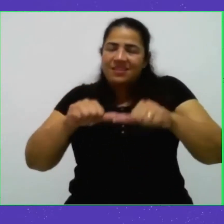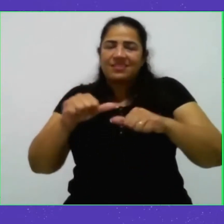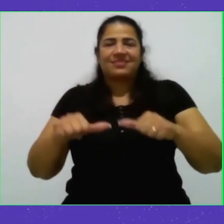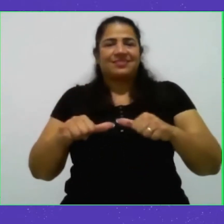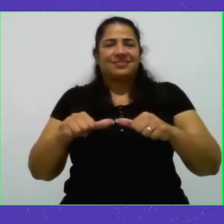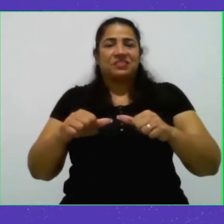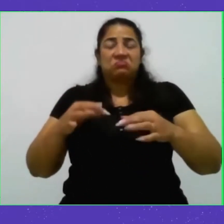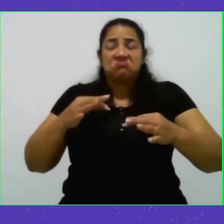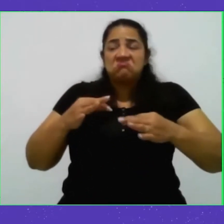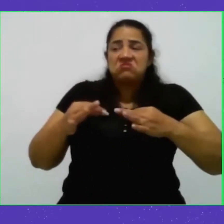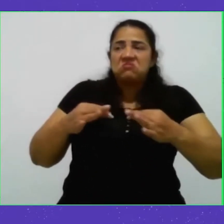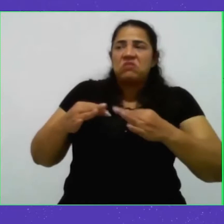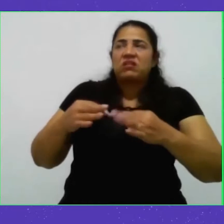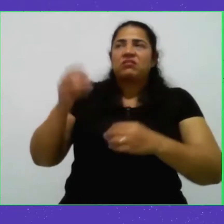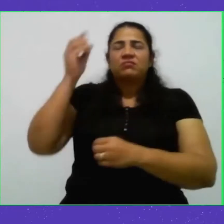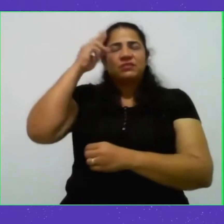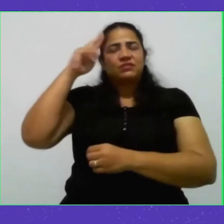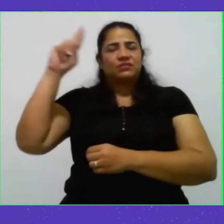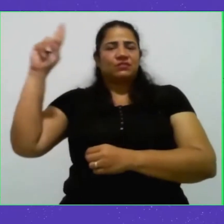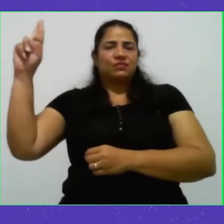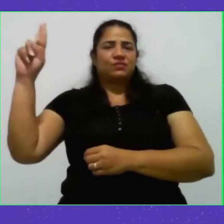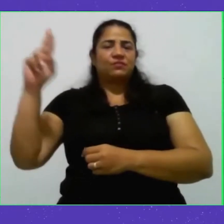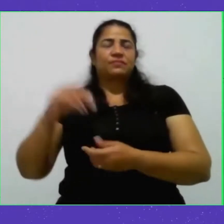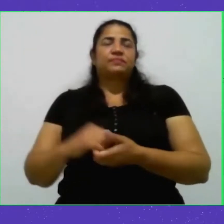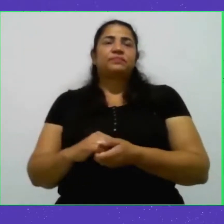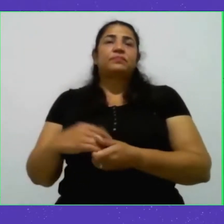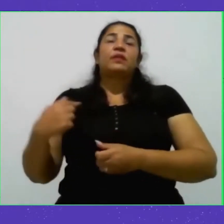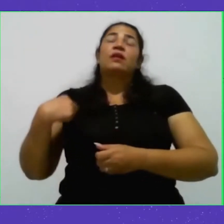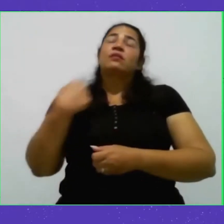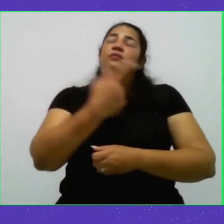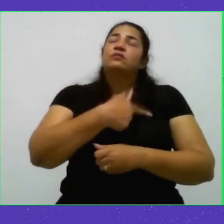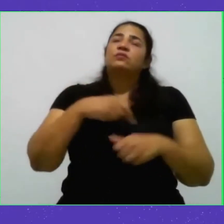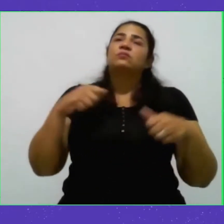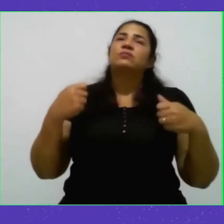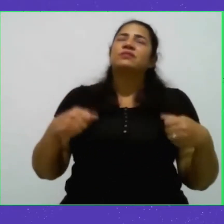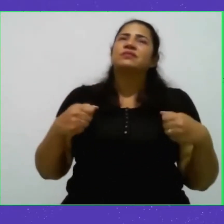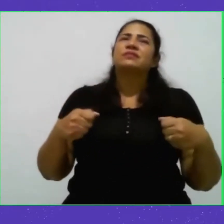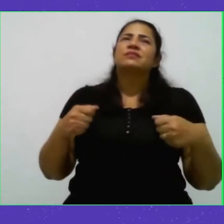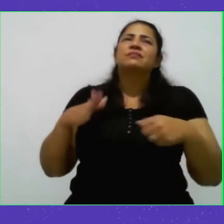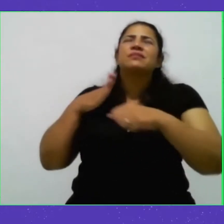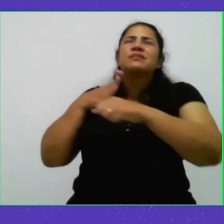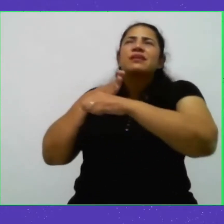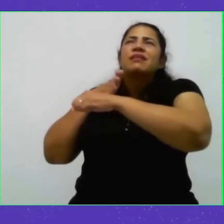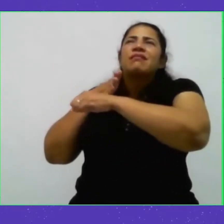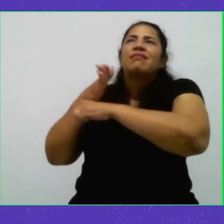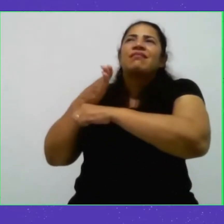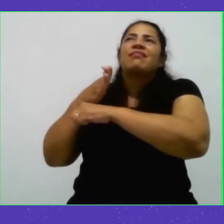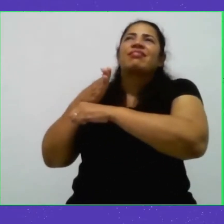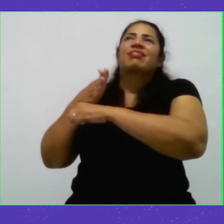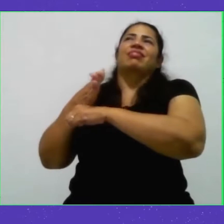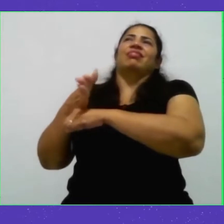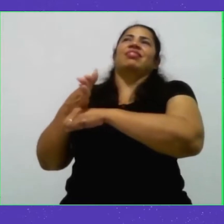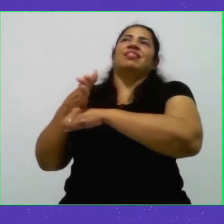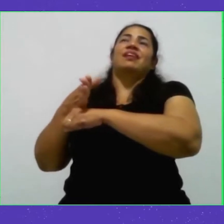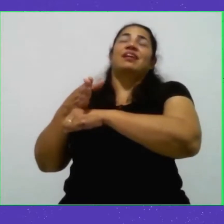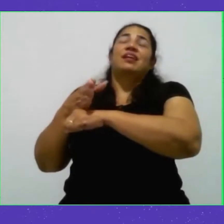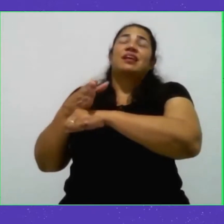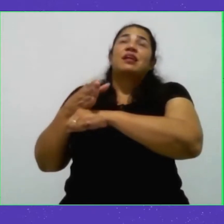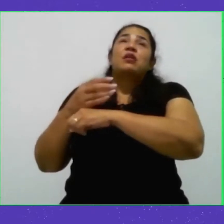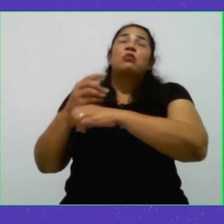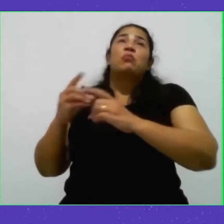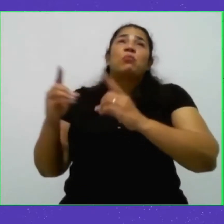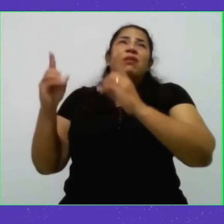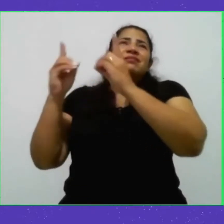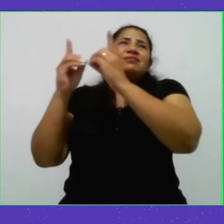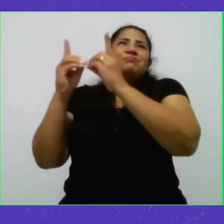esfera da alma. Nós temos que entrar num ambiente que é o Espírito. E